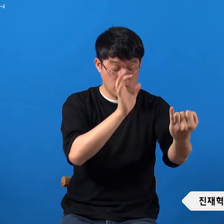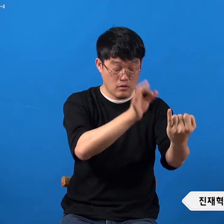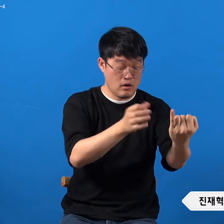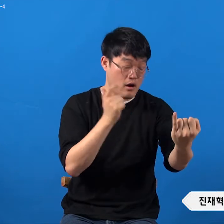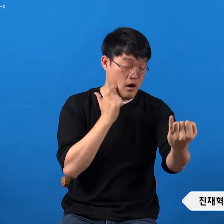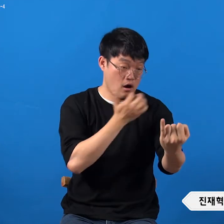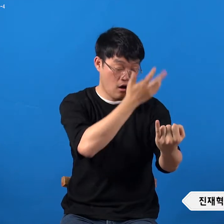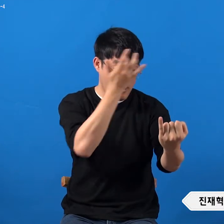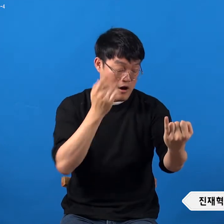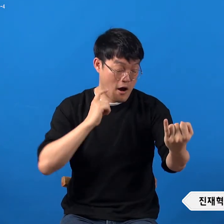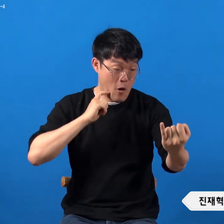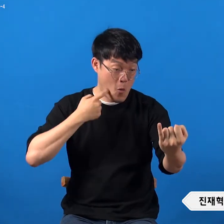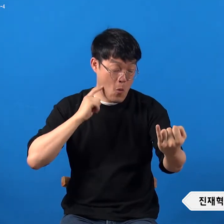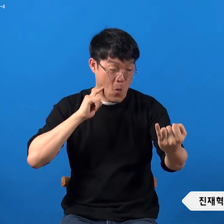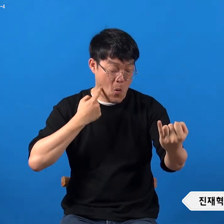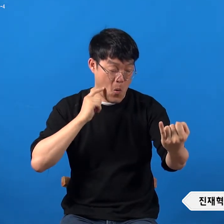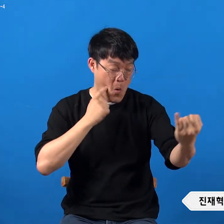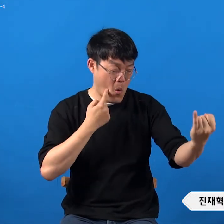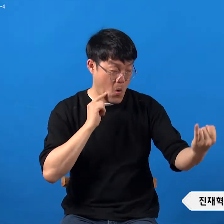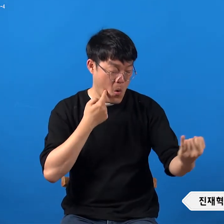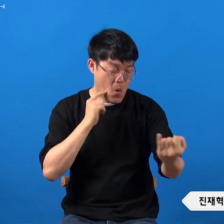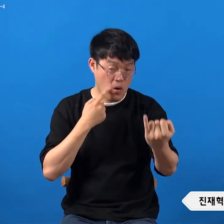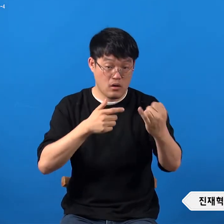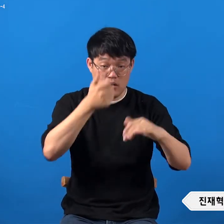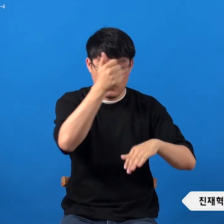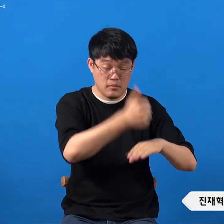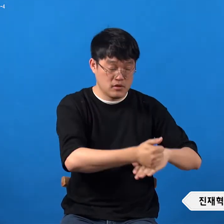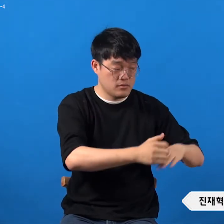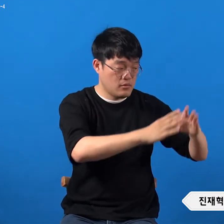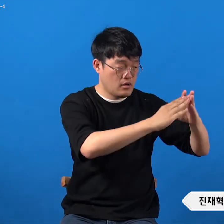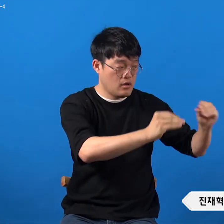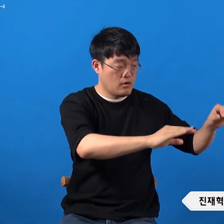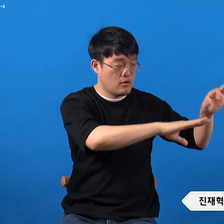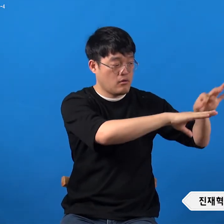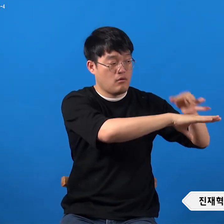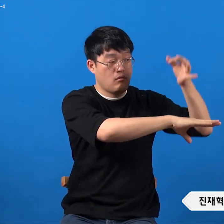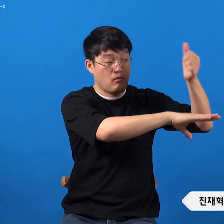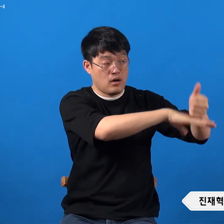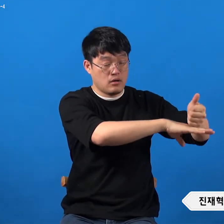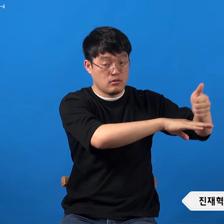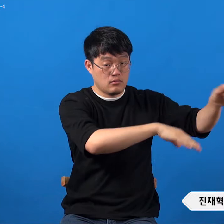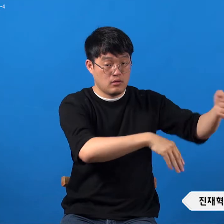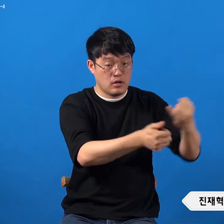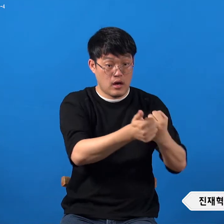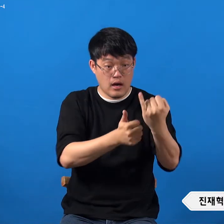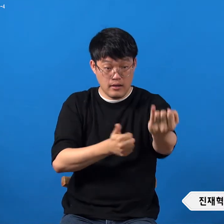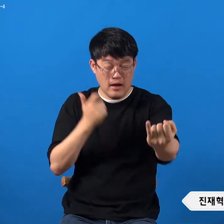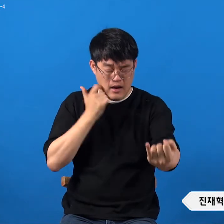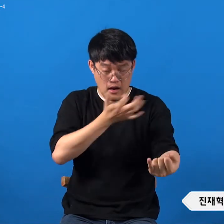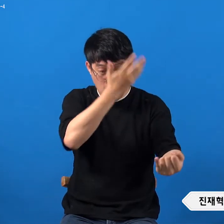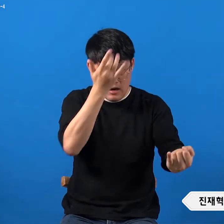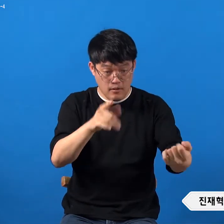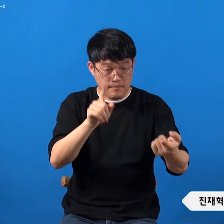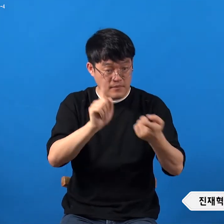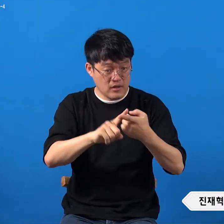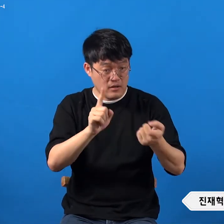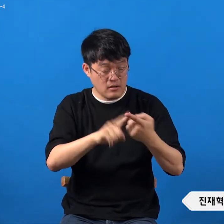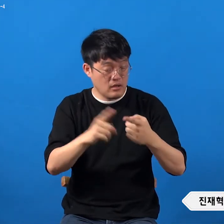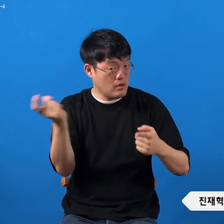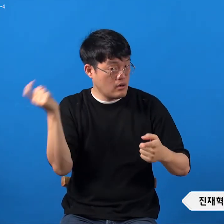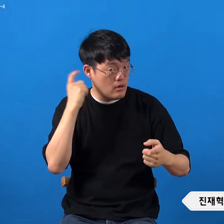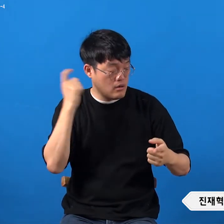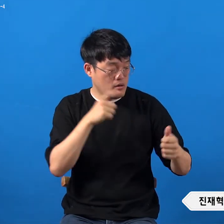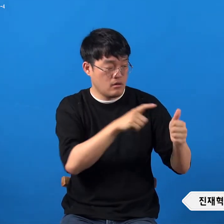아름다움을 보며 놀랍니다. 그리고 마침내 바로의 왕궁까지 사라가 들어가게